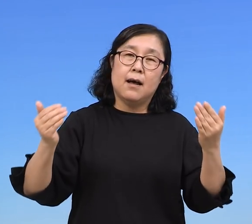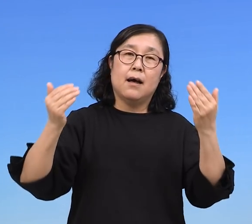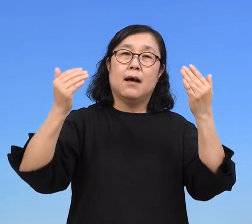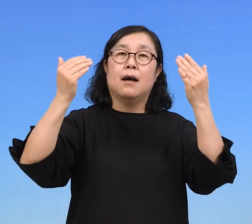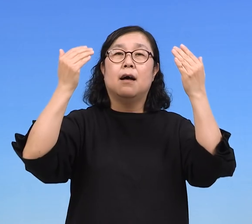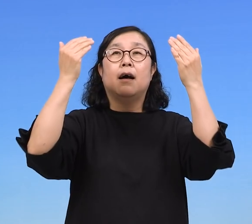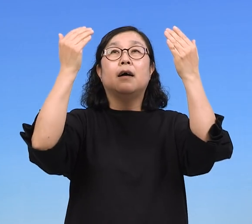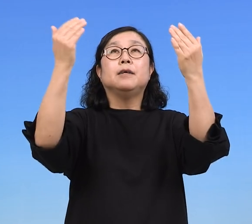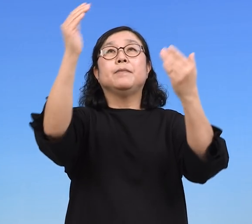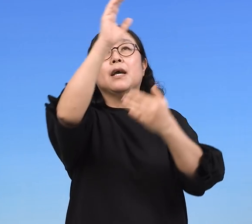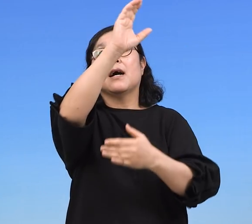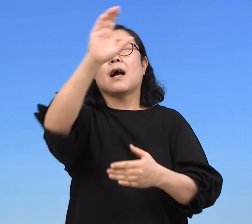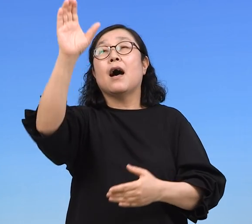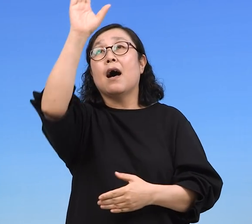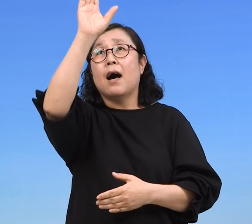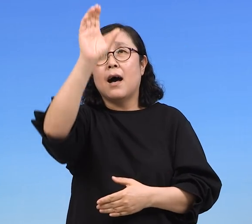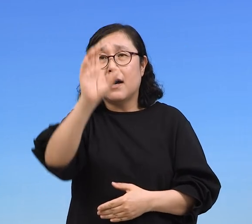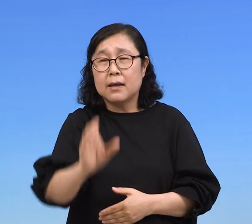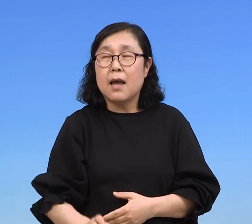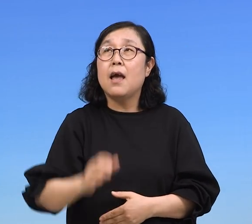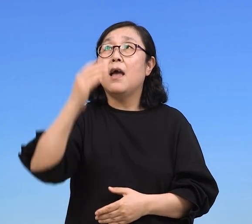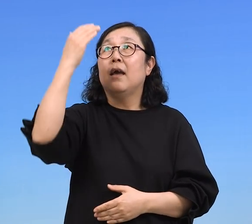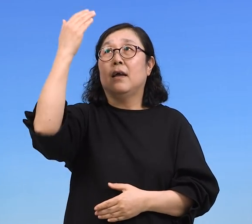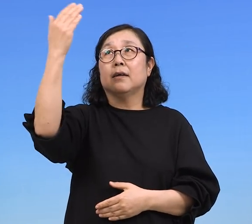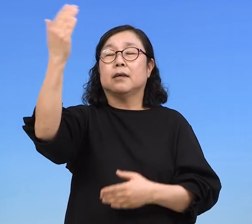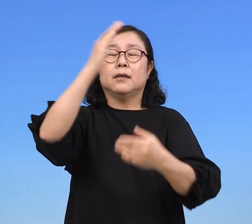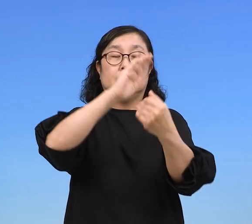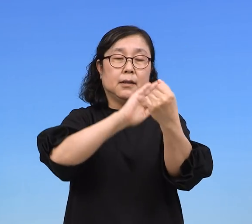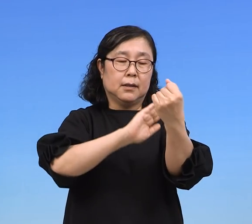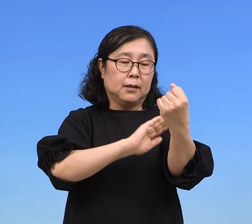찬양하리. 십자가의 그 능력,